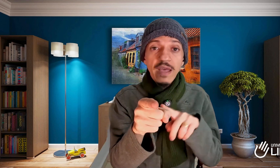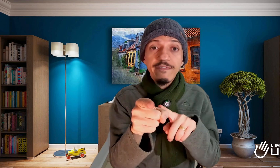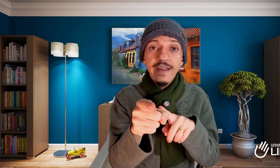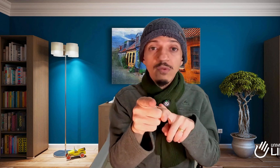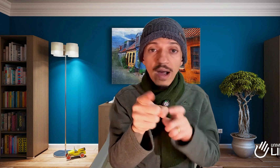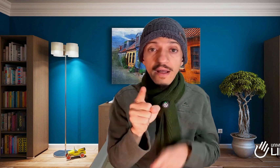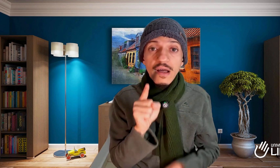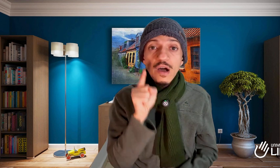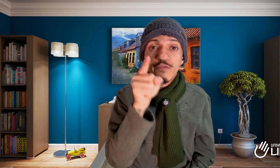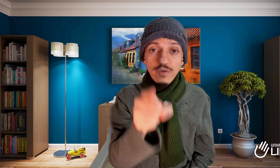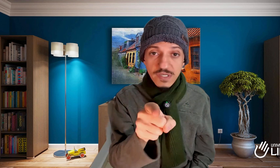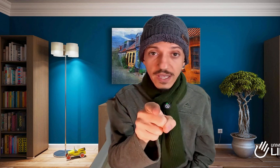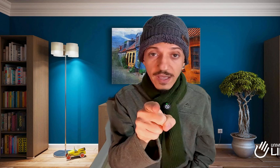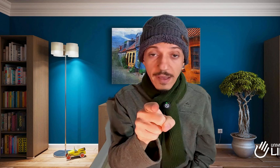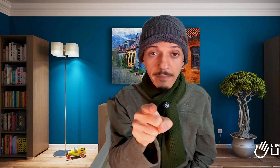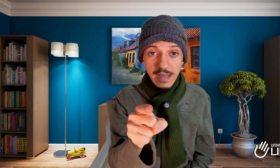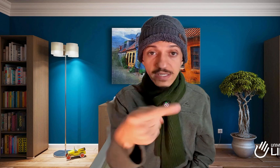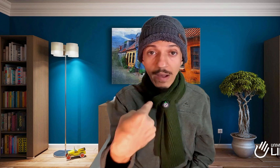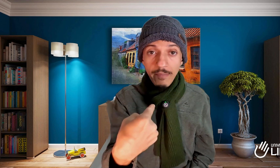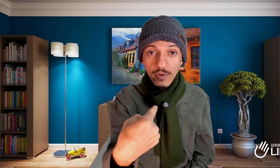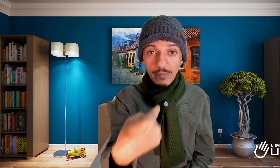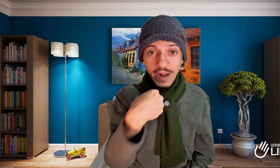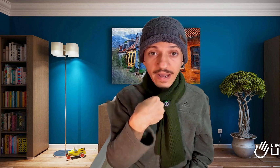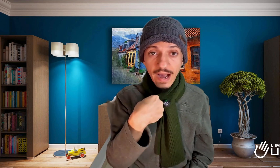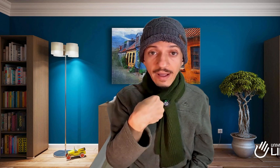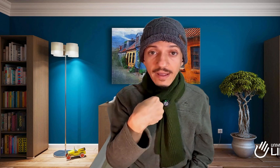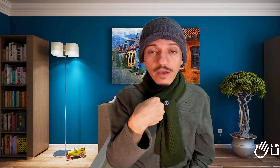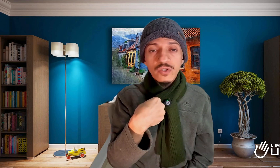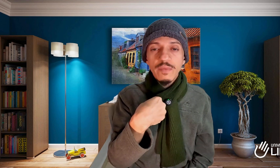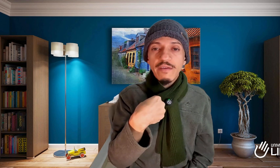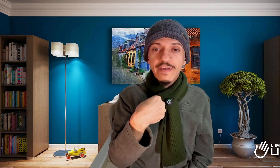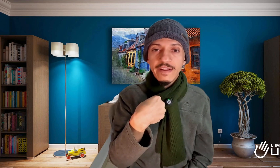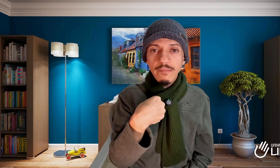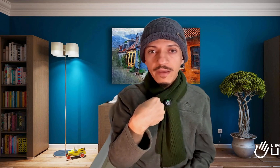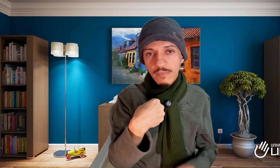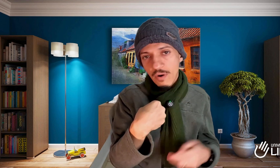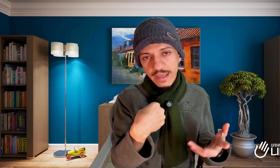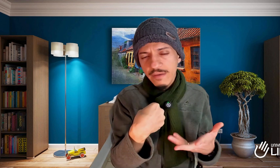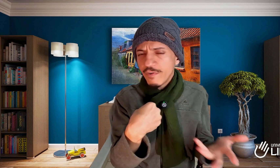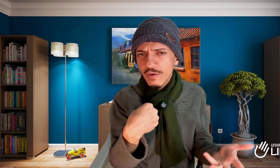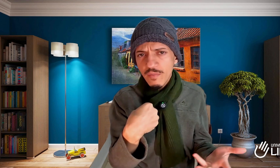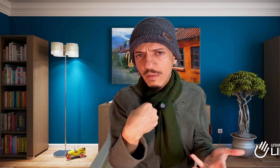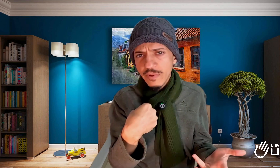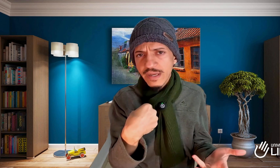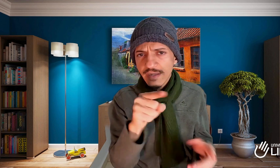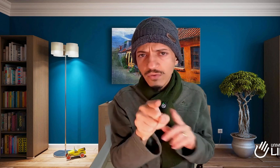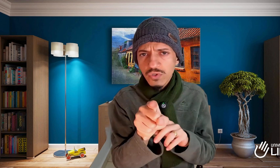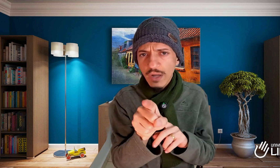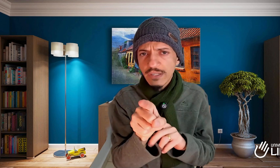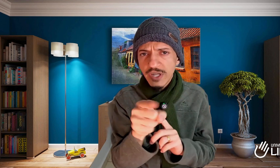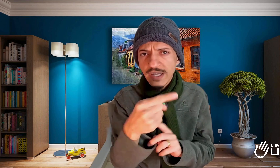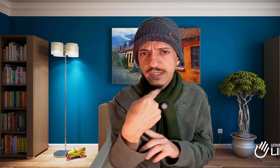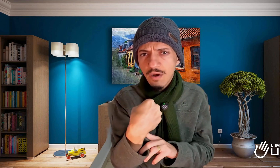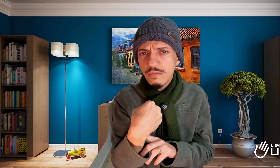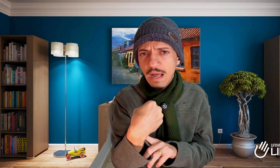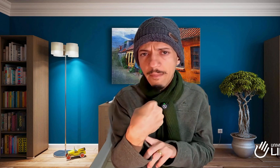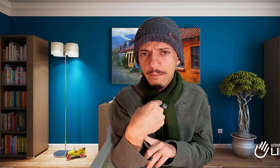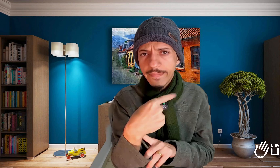referindo a você, mas se eu aponto para cá, eu estou me referindo a mim. Bom, aqui foi uma mudança não só da direção